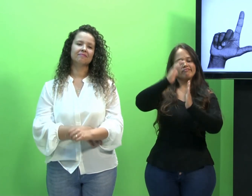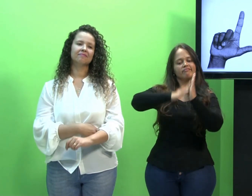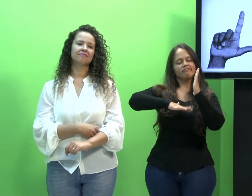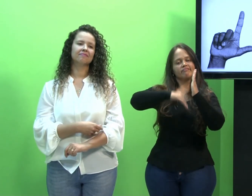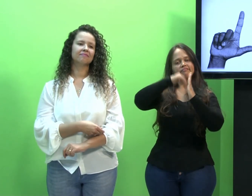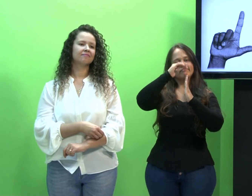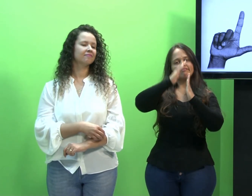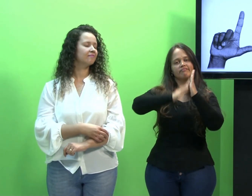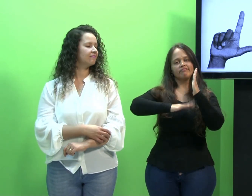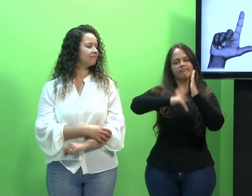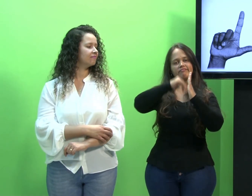pintar,